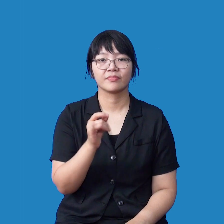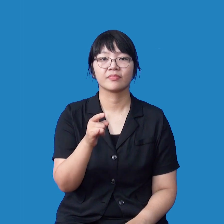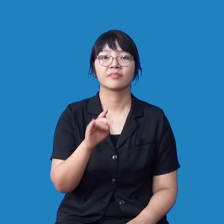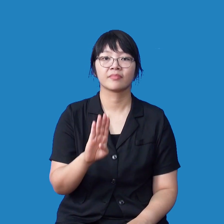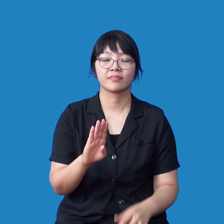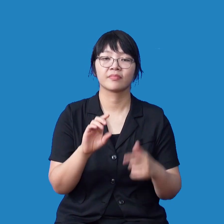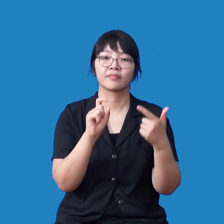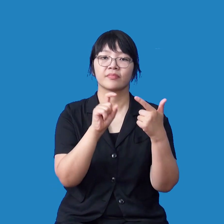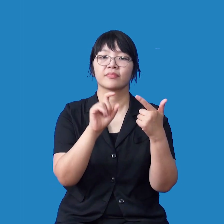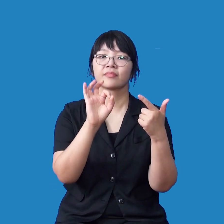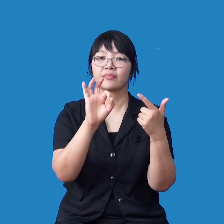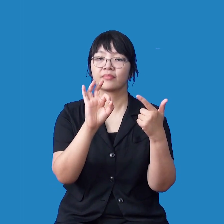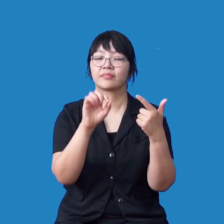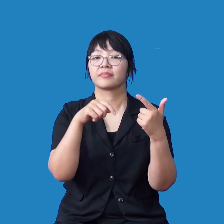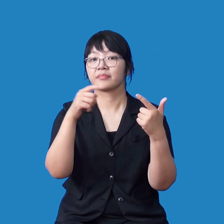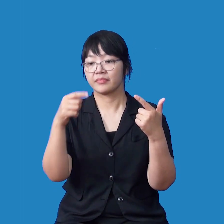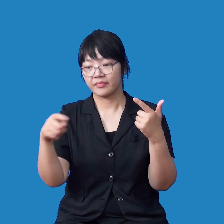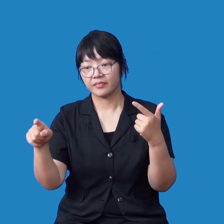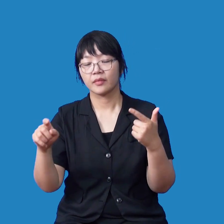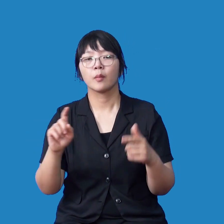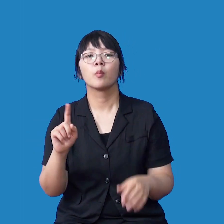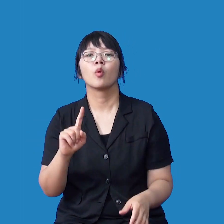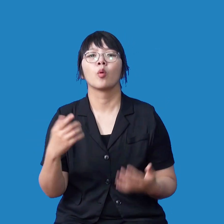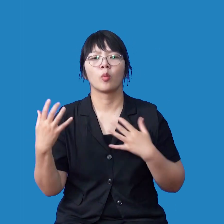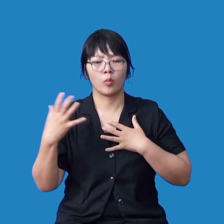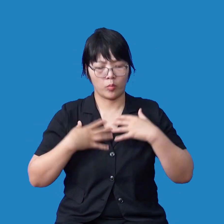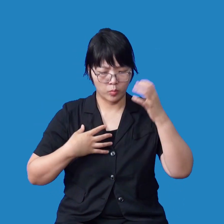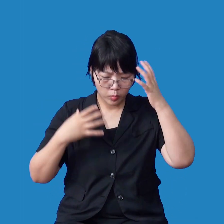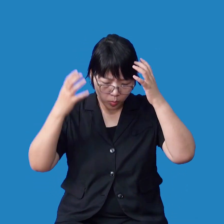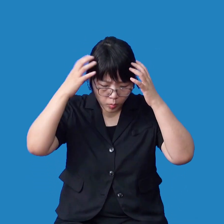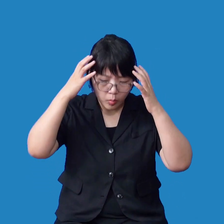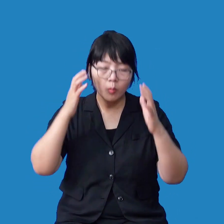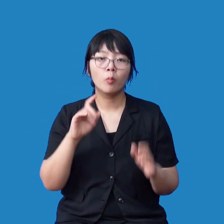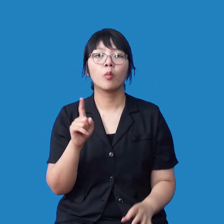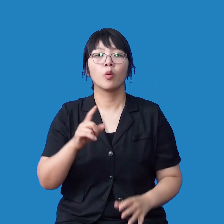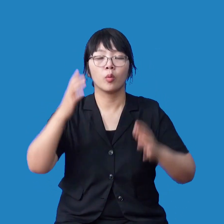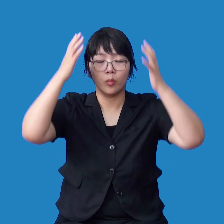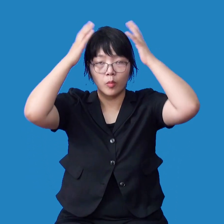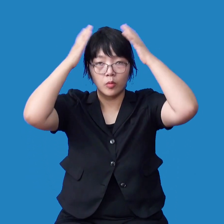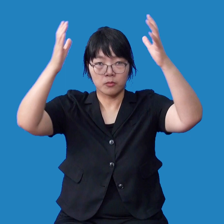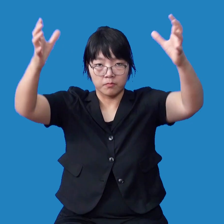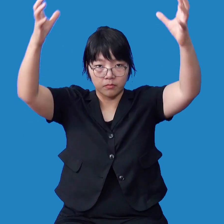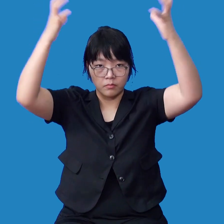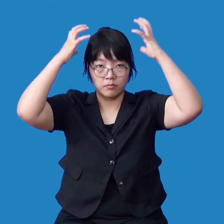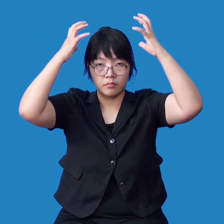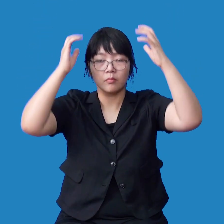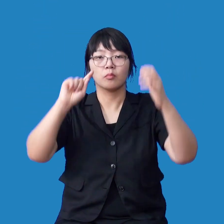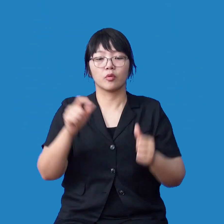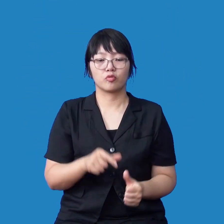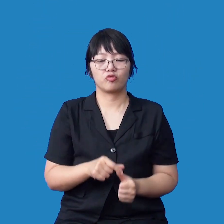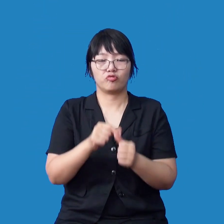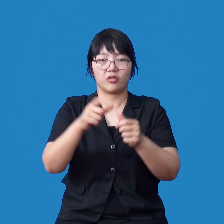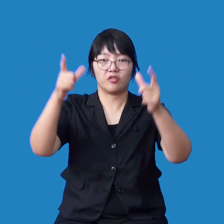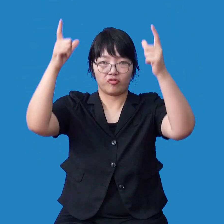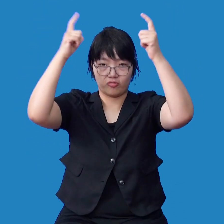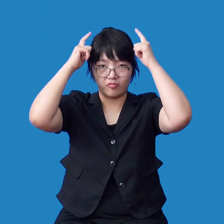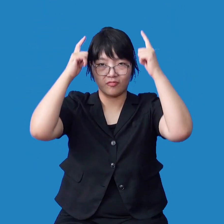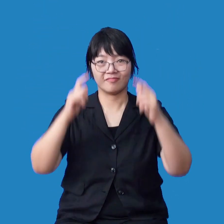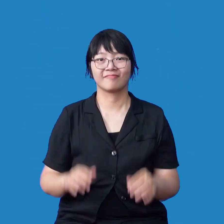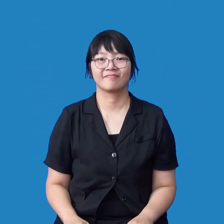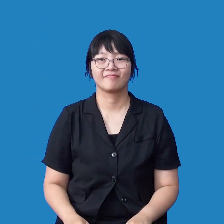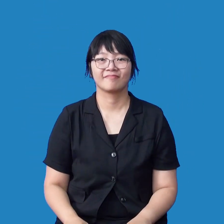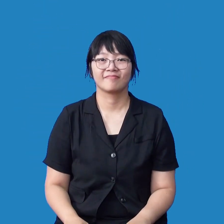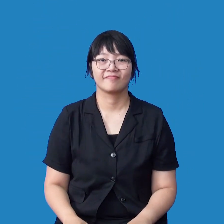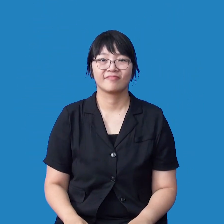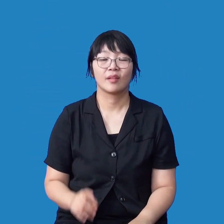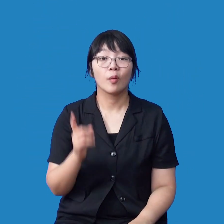이하에 그 영적 무장이 잘 나와 있죠. 머리부터. 머리에는 뭘 쓰라고? 구원의 투구. 그